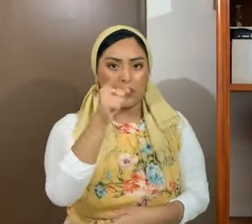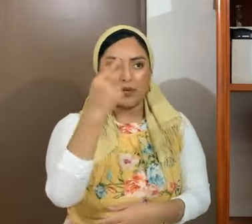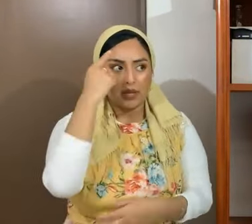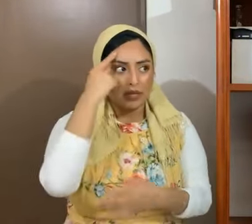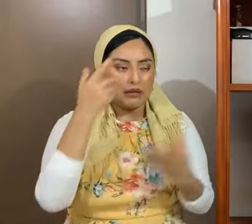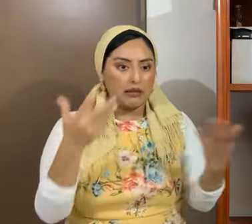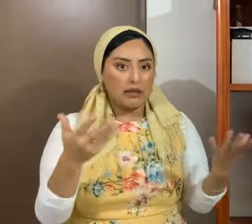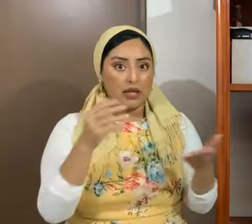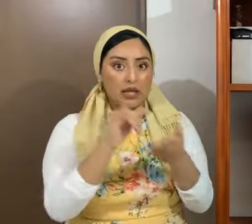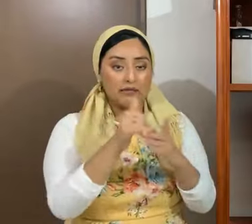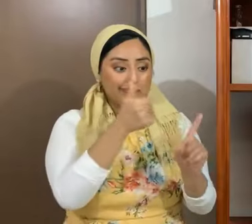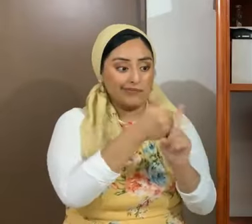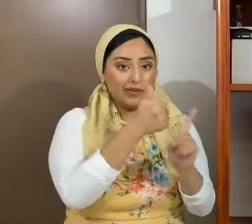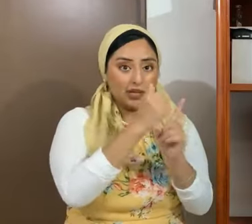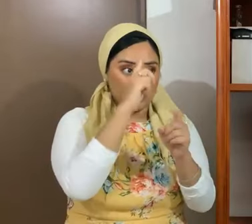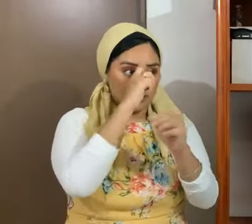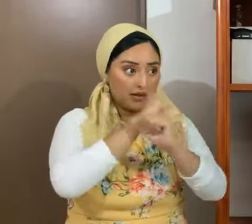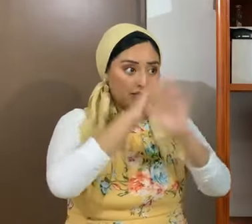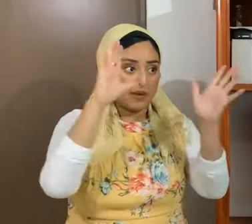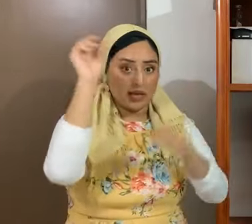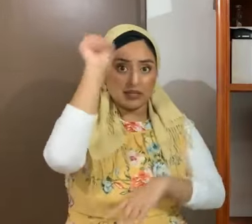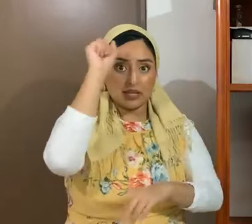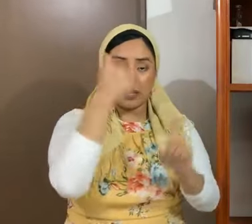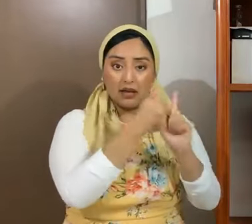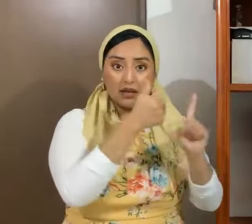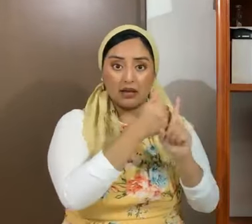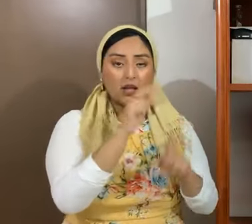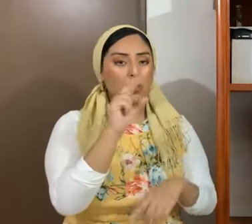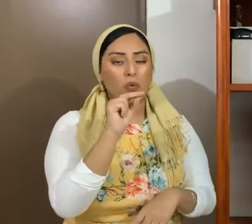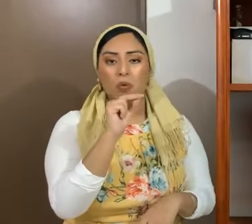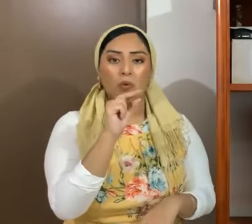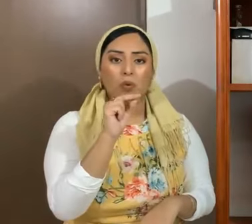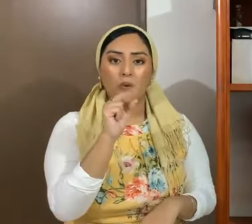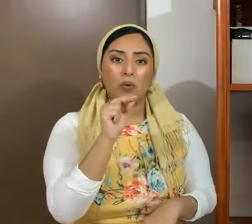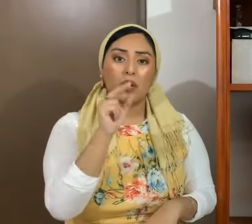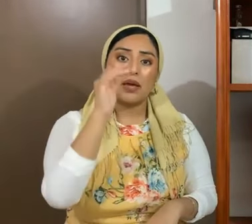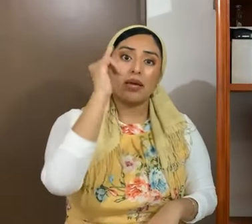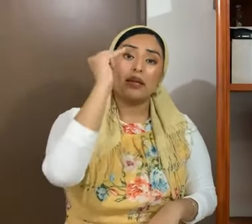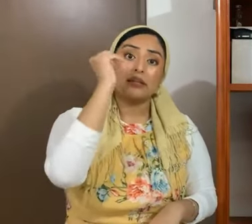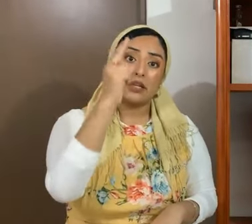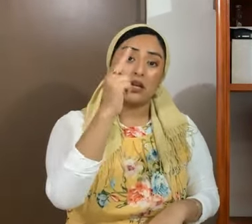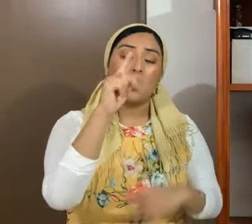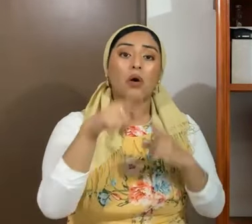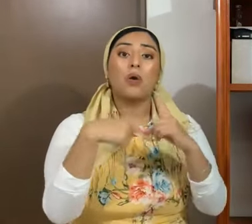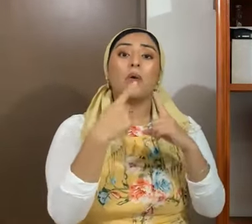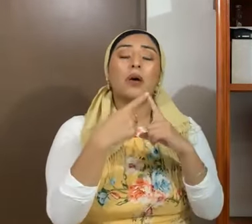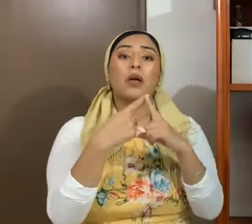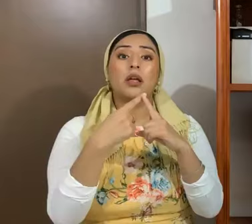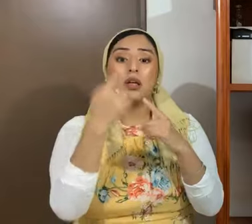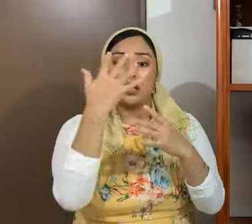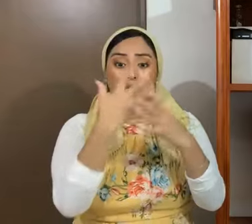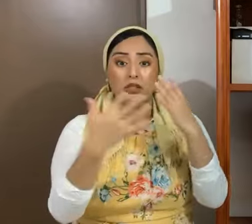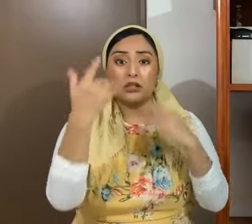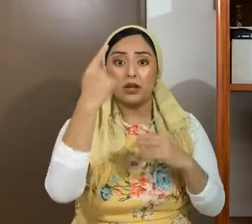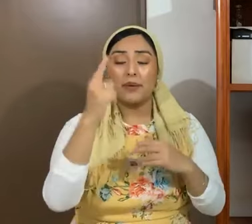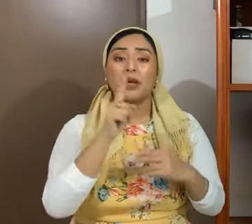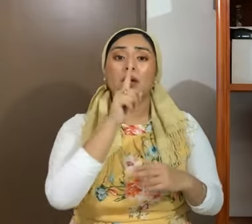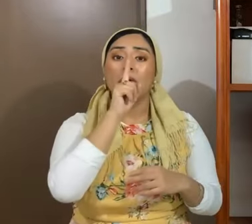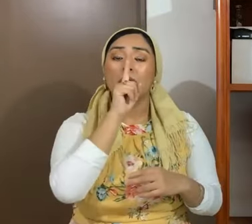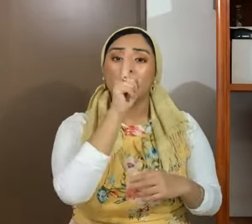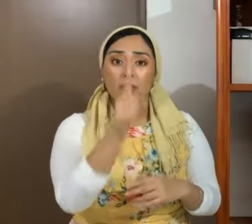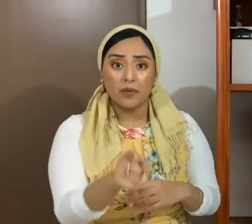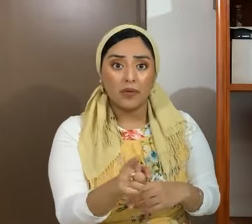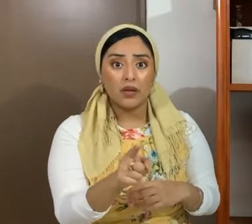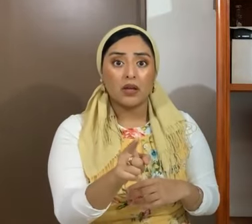tal vez fue idea de Sara, a ella se le ocurrió. No, es que Yahweh, cuando alguien